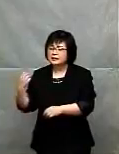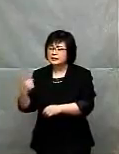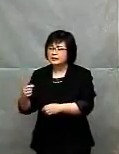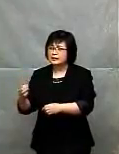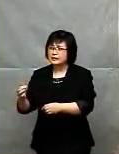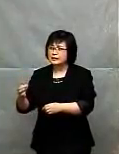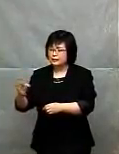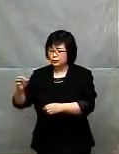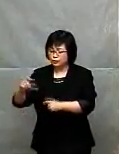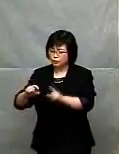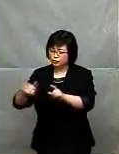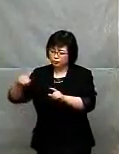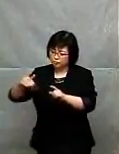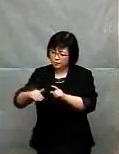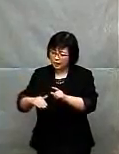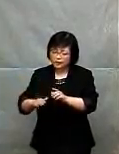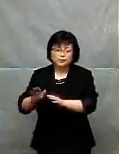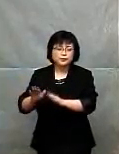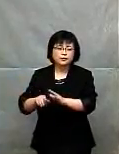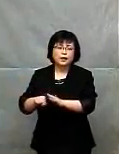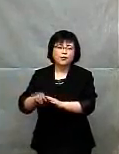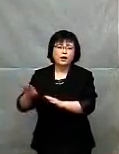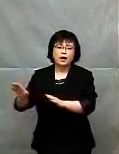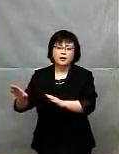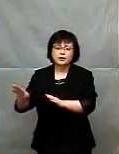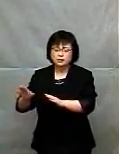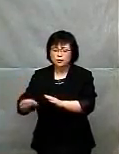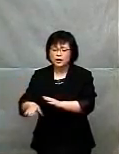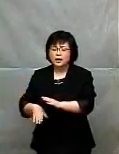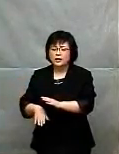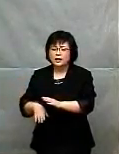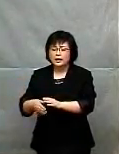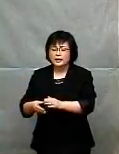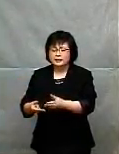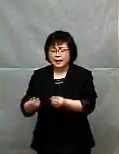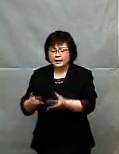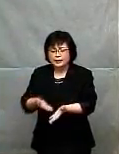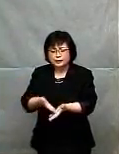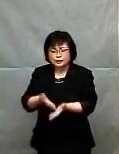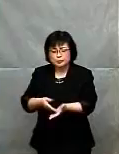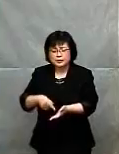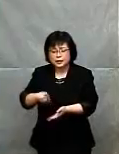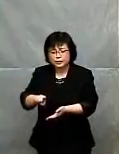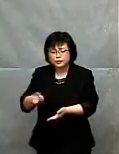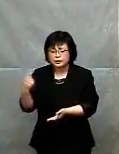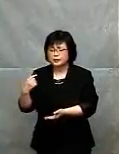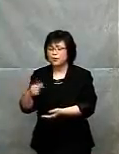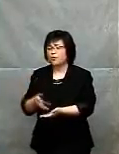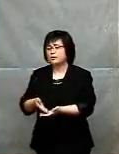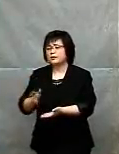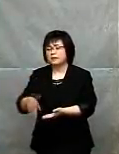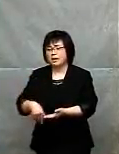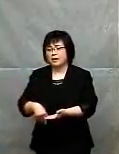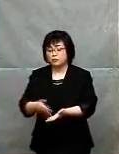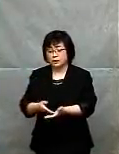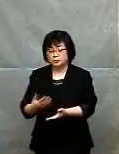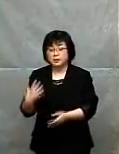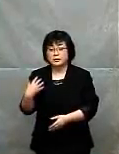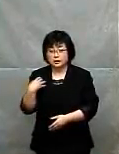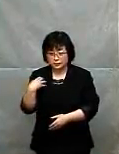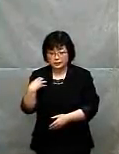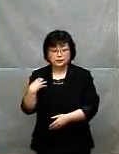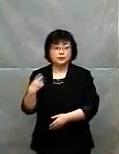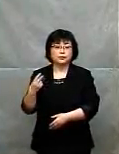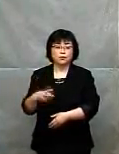い、 こういったことに安倍首相は丁寧に説明していくというような話を昨日もしておりますけれども、 はい、 そういったその説明責任であるとかです